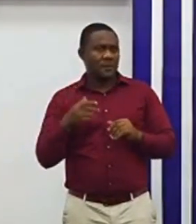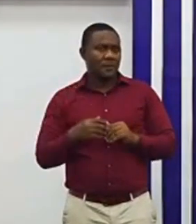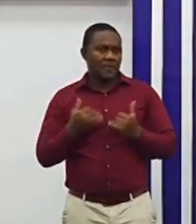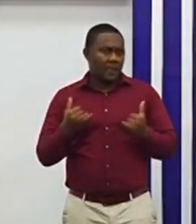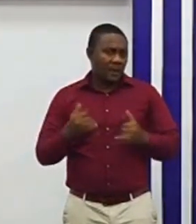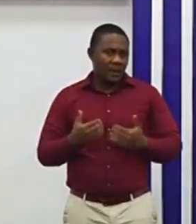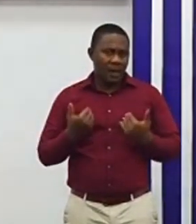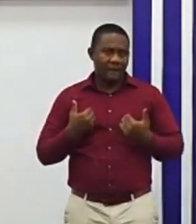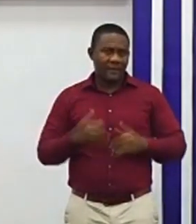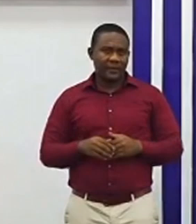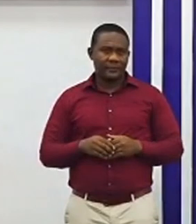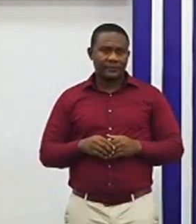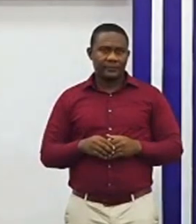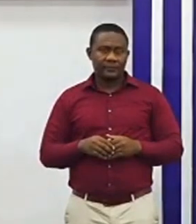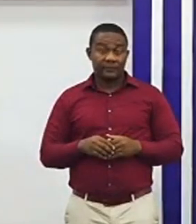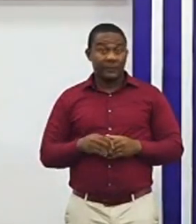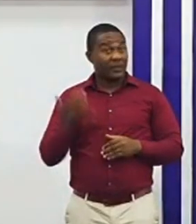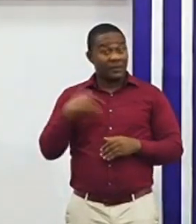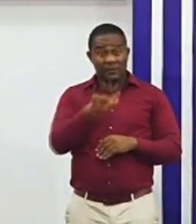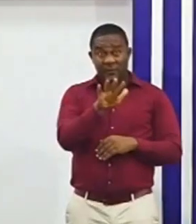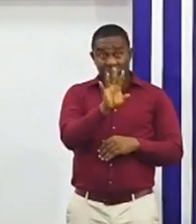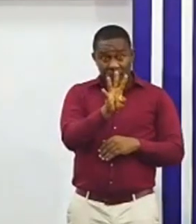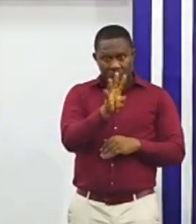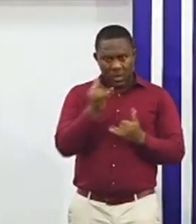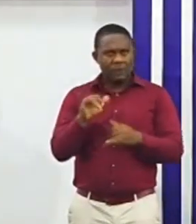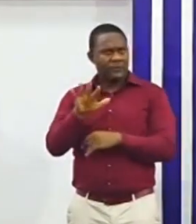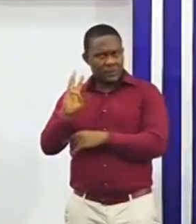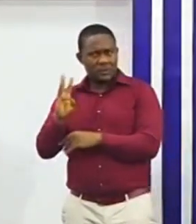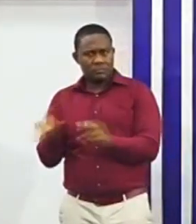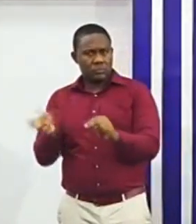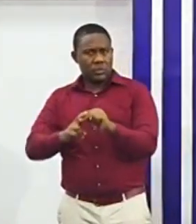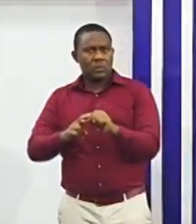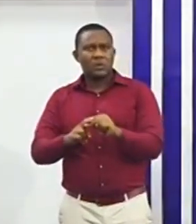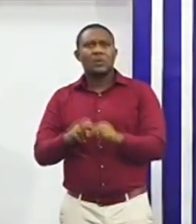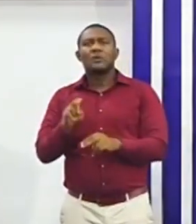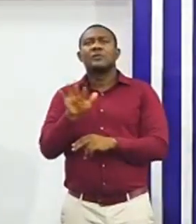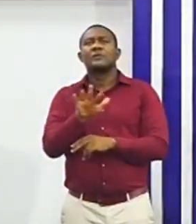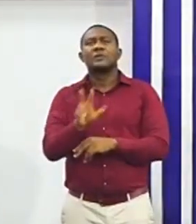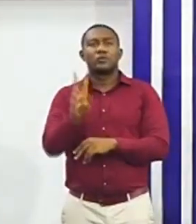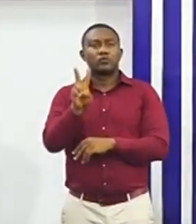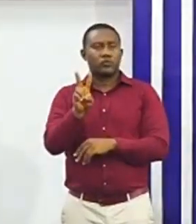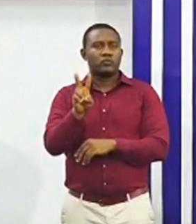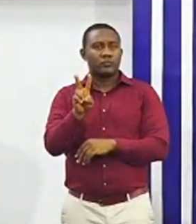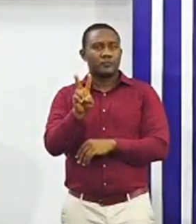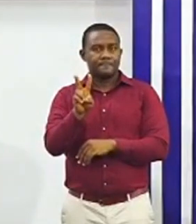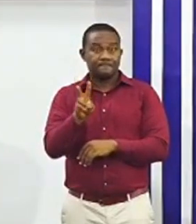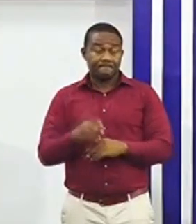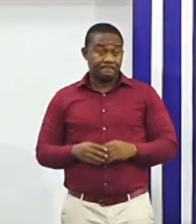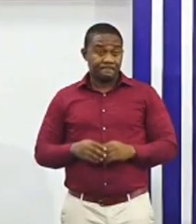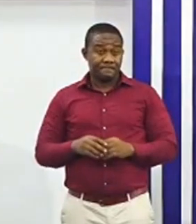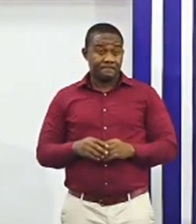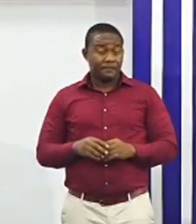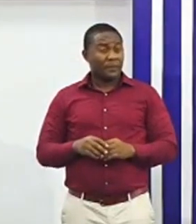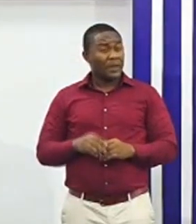Ka te ne na yela a ko noba te maŋ yɛ ka 2.9%. A noba na meŋ te naŋ e a enhanced contact